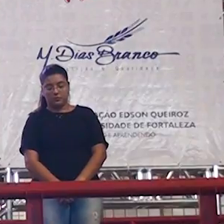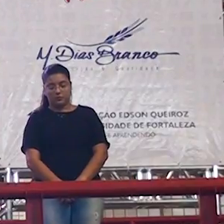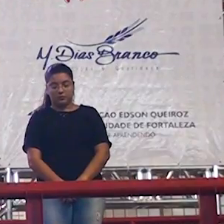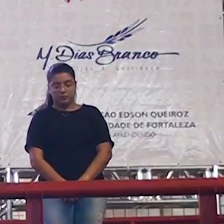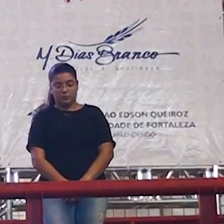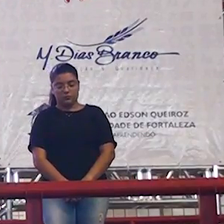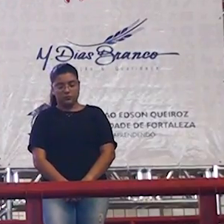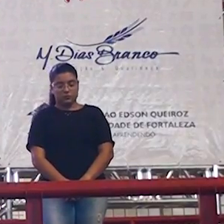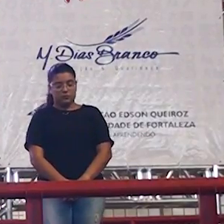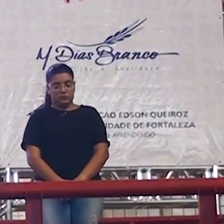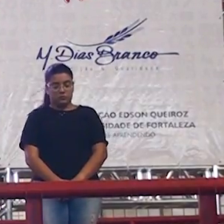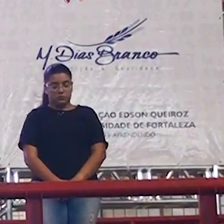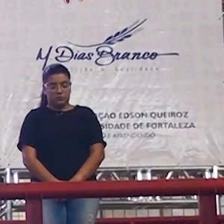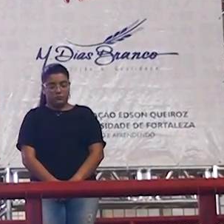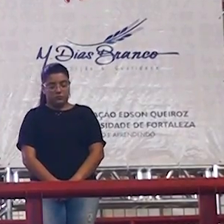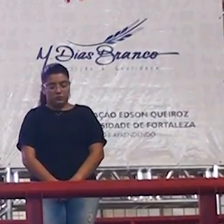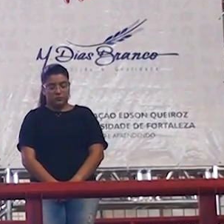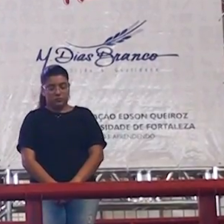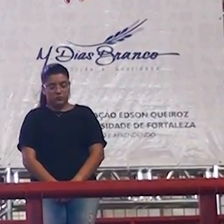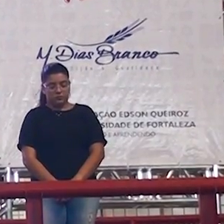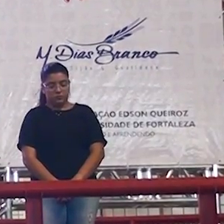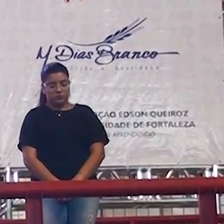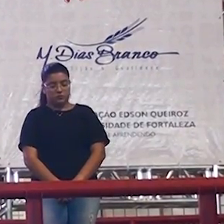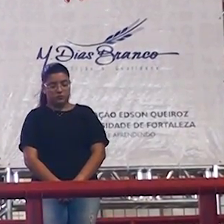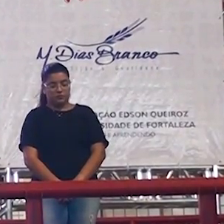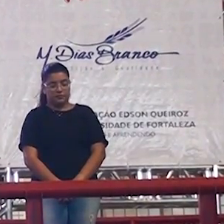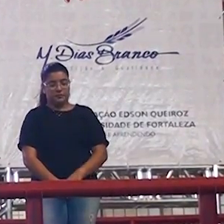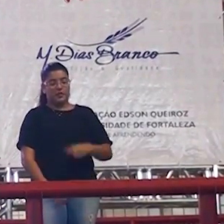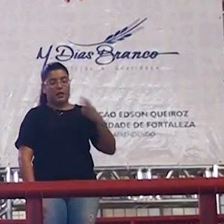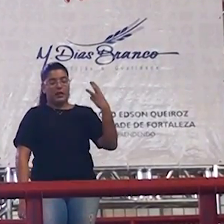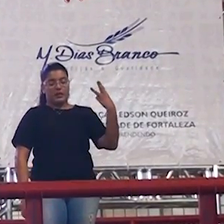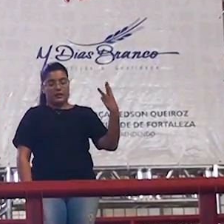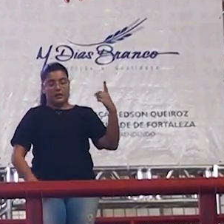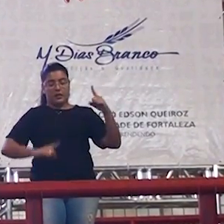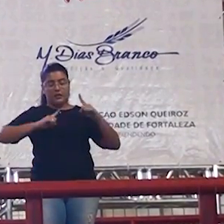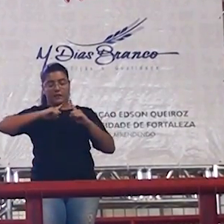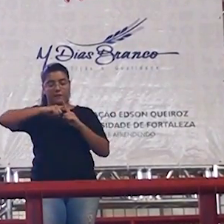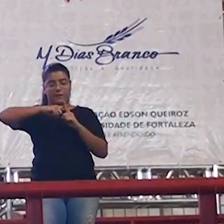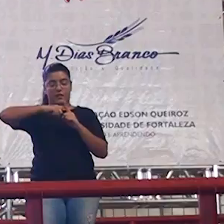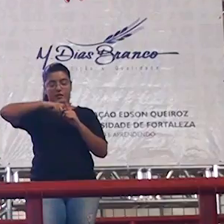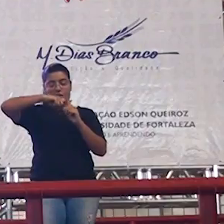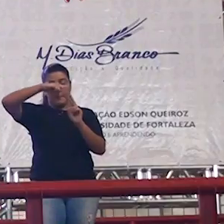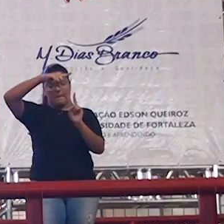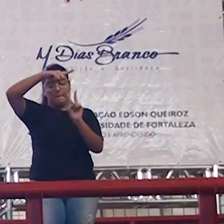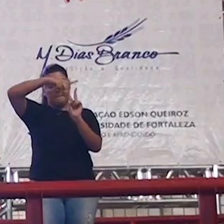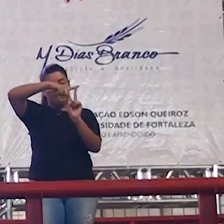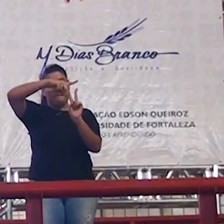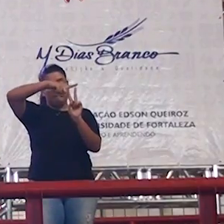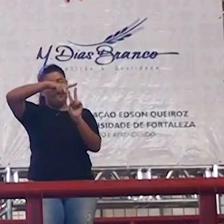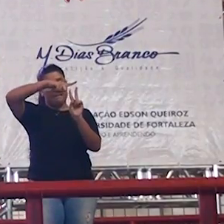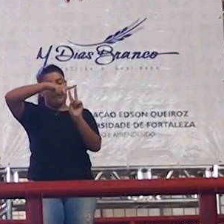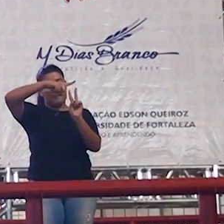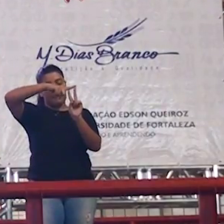certo? Então, vai ficar, ó, três vezes a área de um setor, que é o quê? Πr²